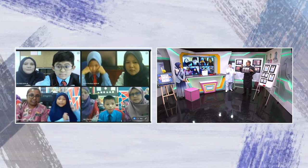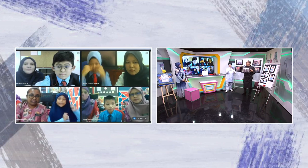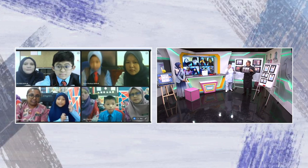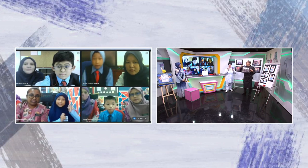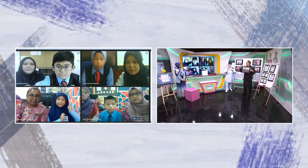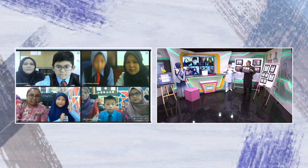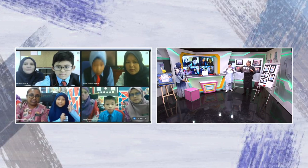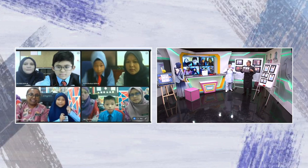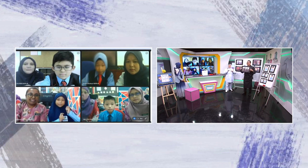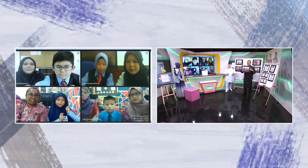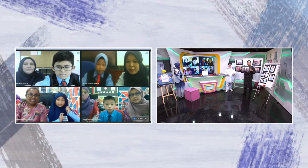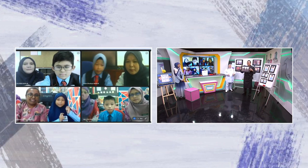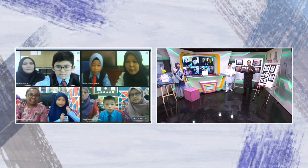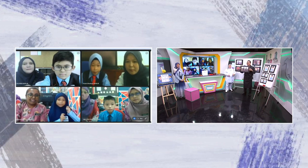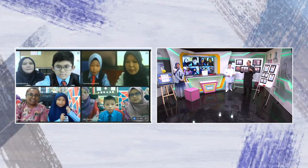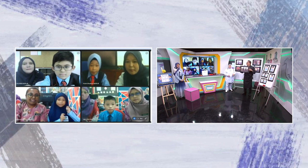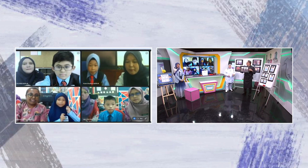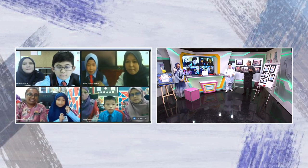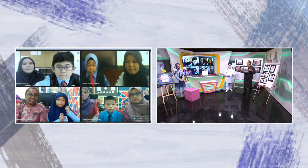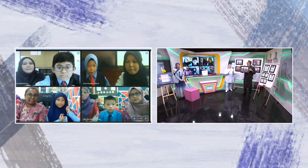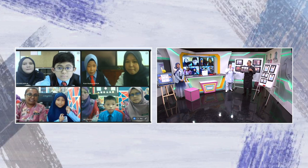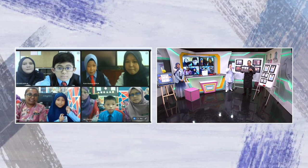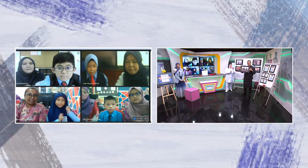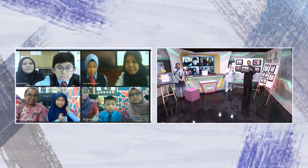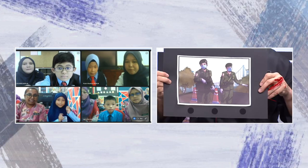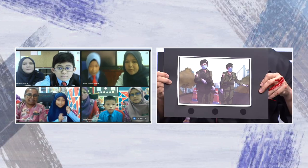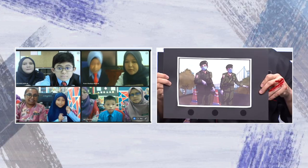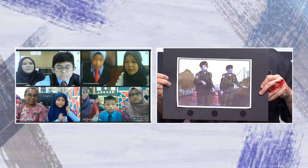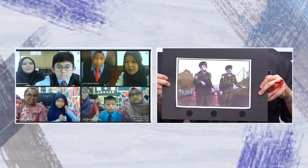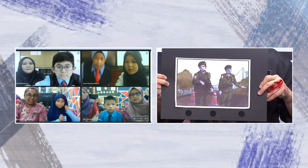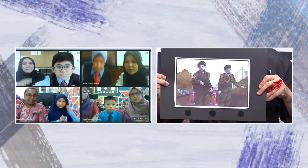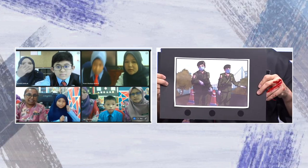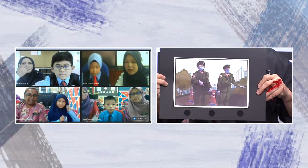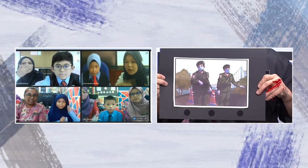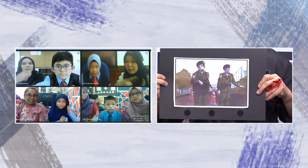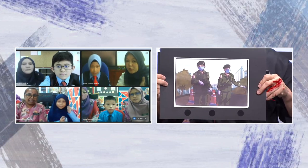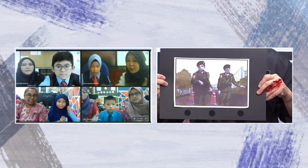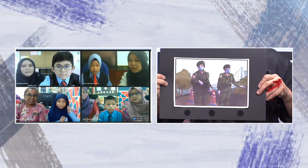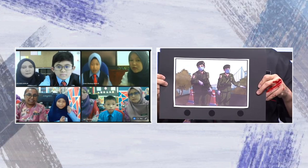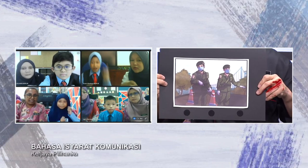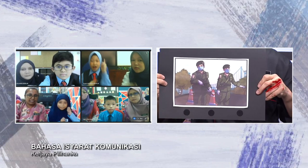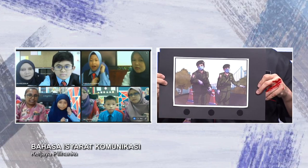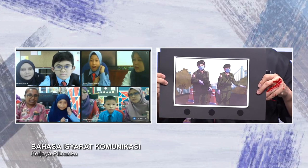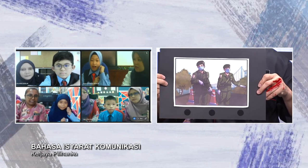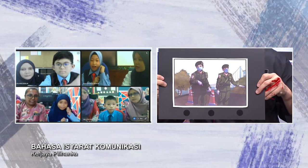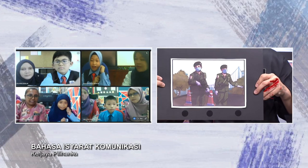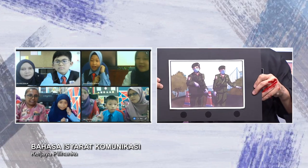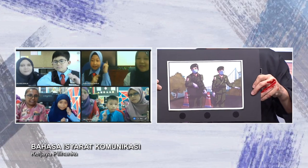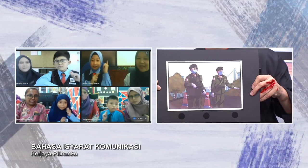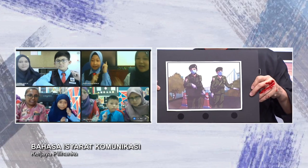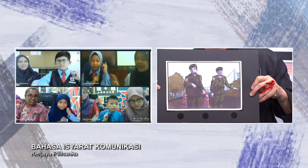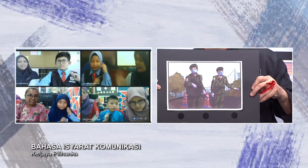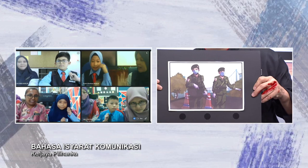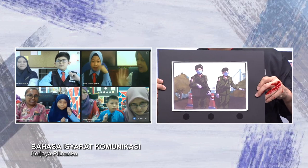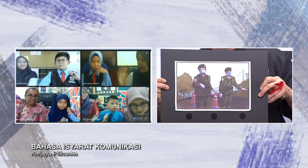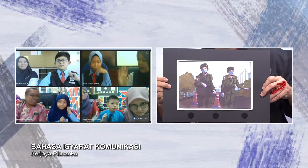Siapa boleh cuba? Siapa mahu cuba? Ada yang nak cuba jawab? Isyarat apa? Isyarat apa ni? Angkat tangan. Ada